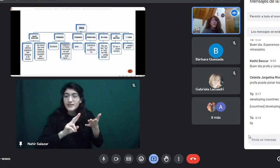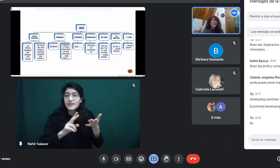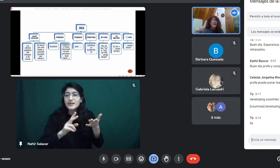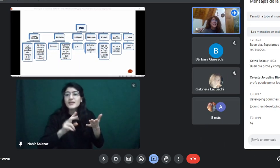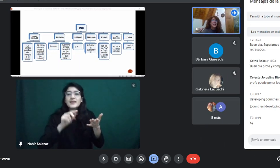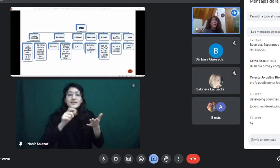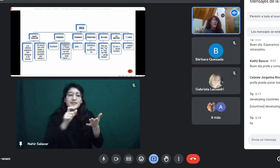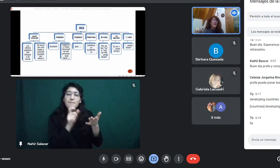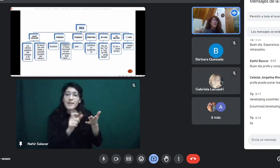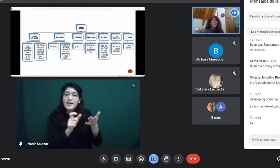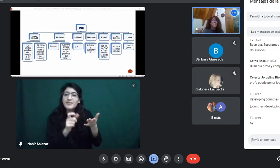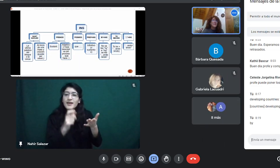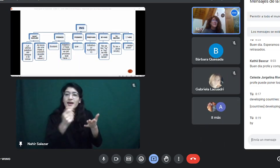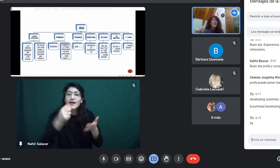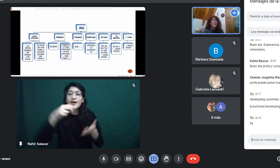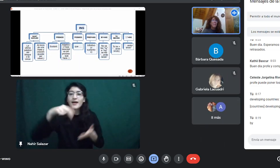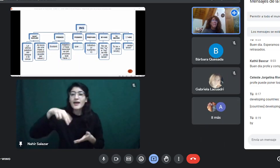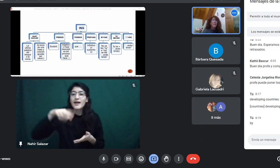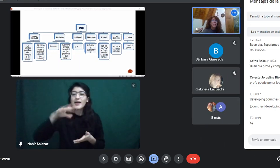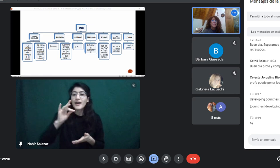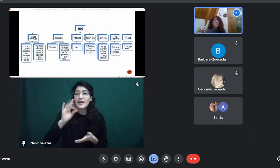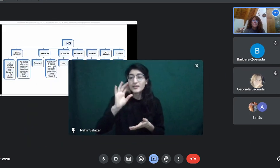en el cuadrito. ¿Sí?